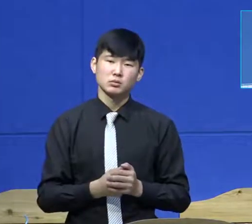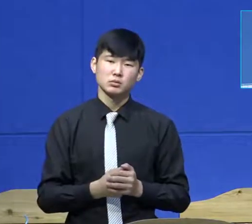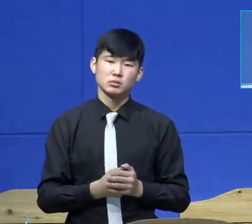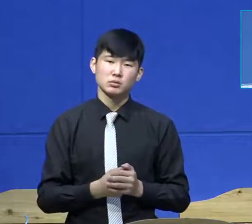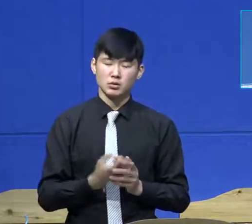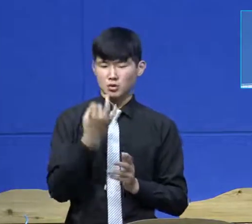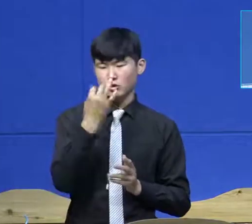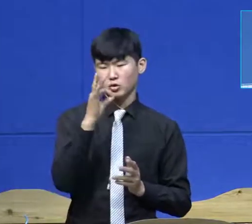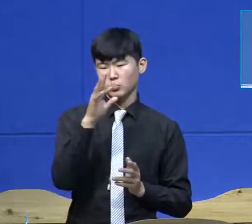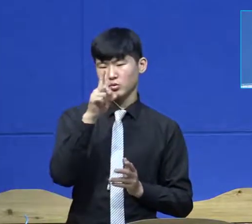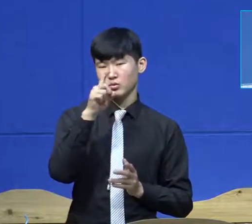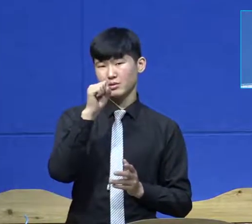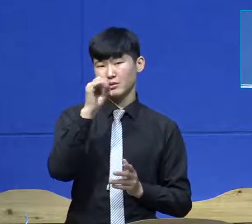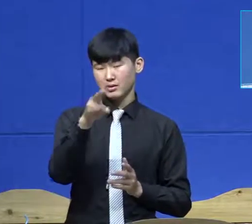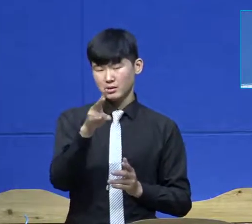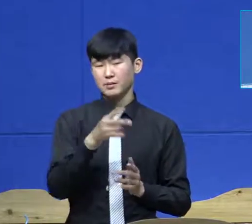Йохан